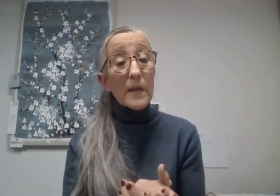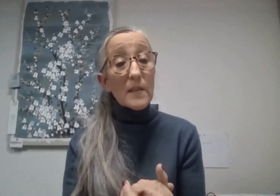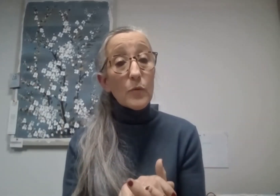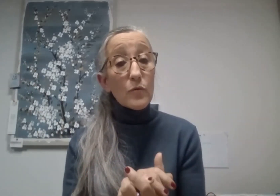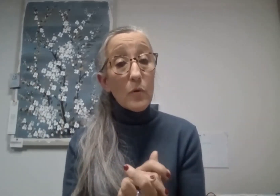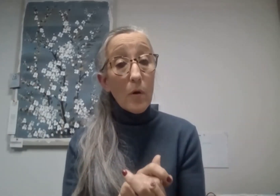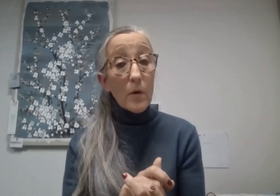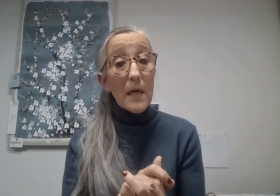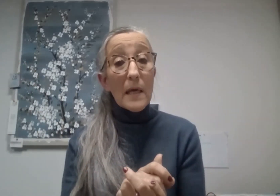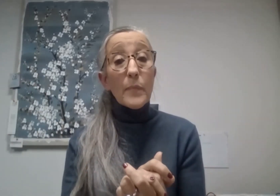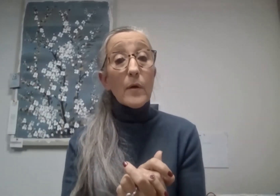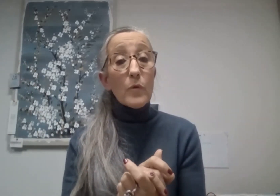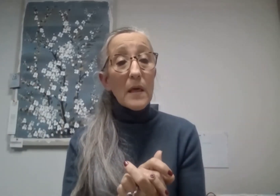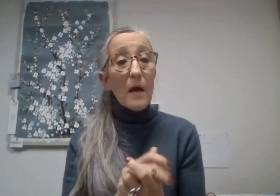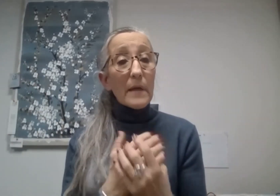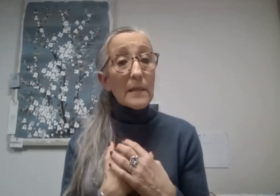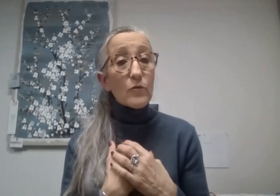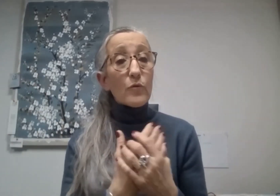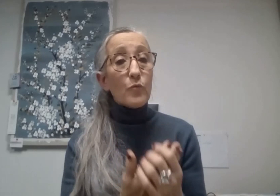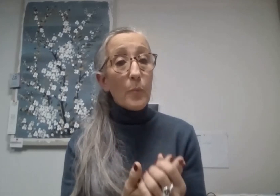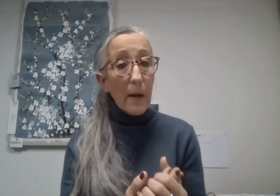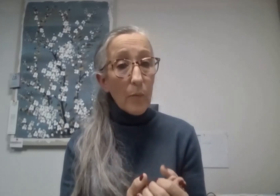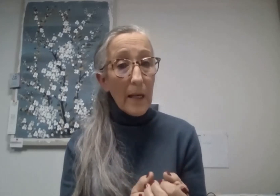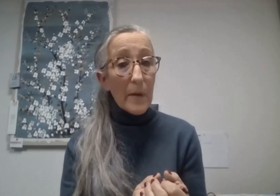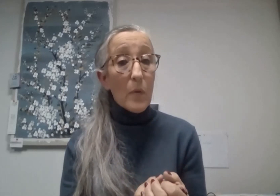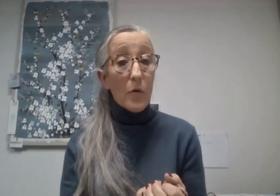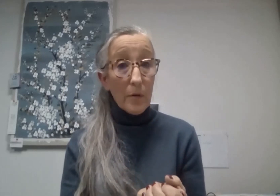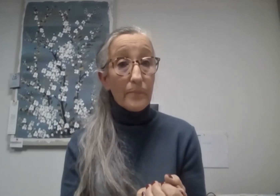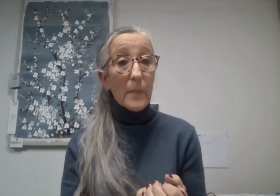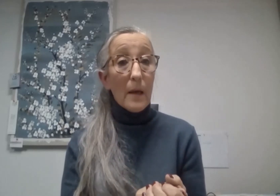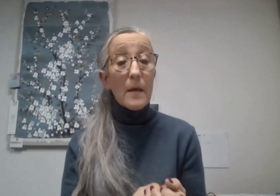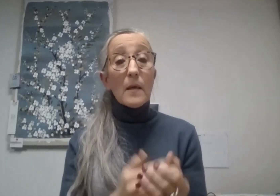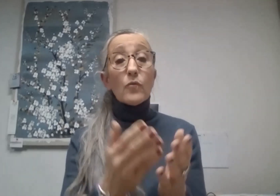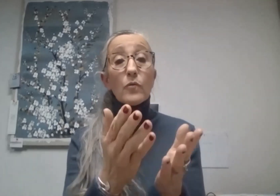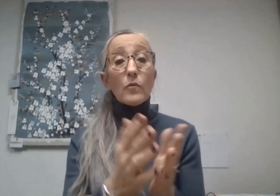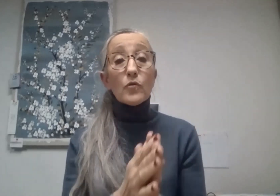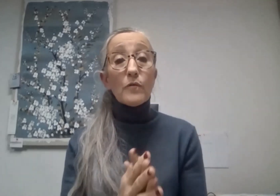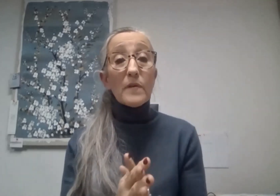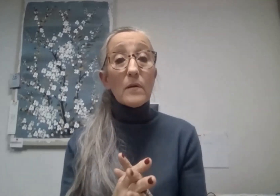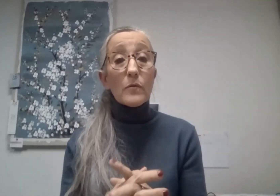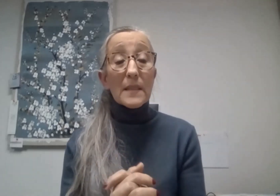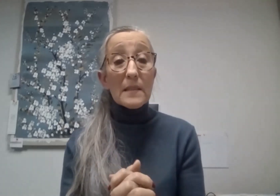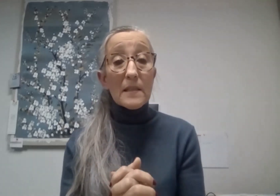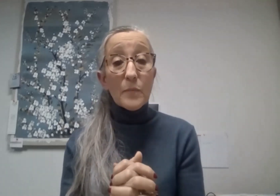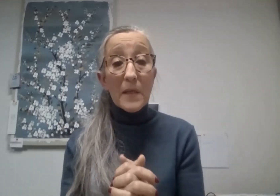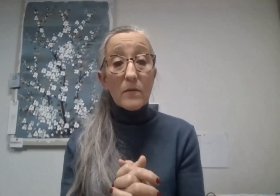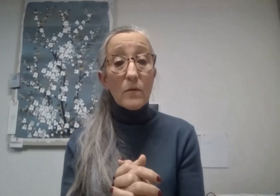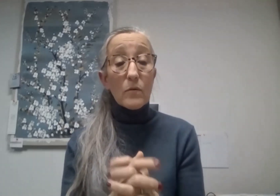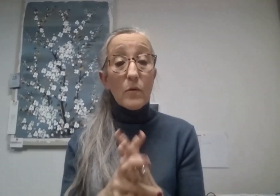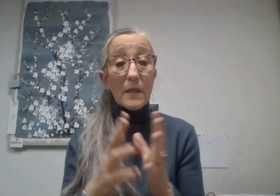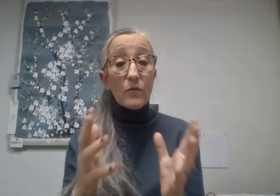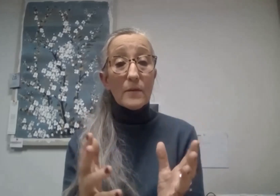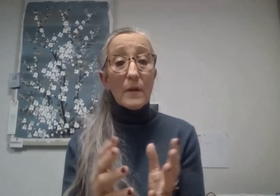sous le prisme d'une langue, eh bien oui, avec les sourds, nous ne parlons pas la même langue. Hein. Donc, ce que vit Cécile